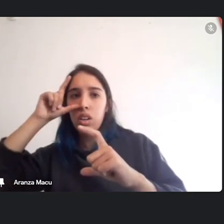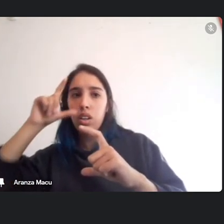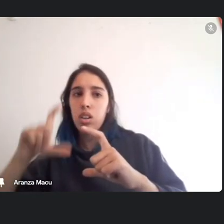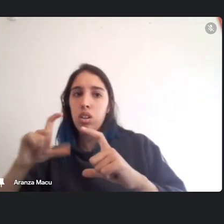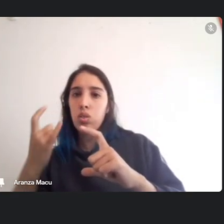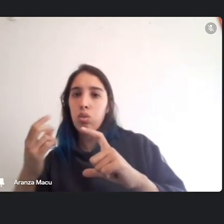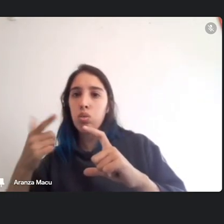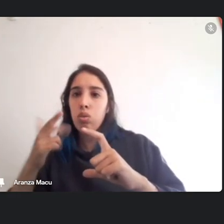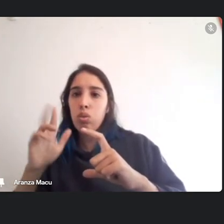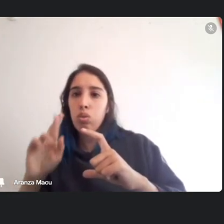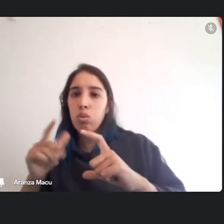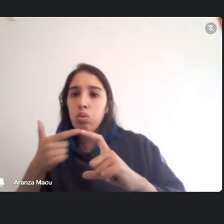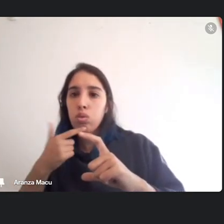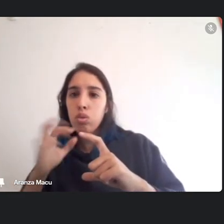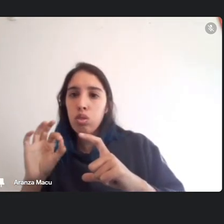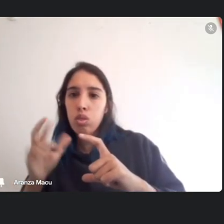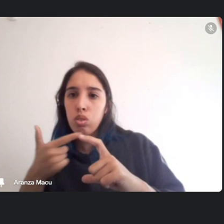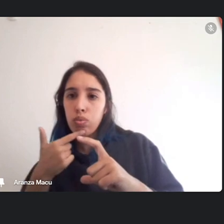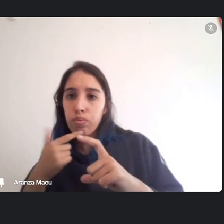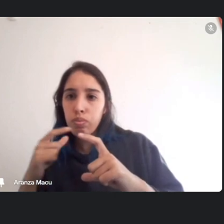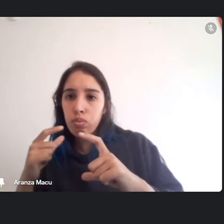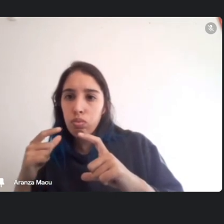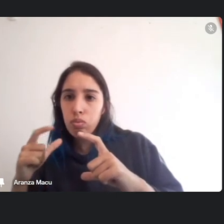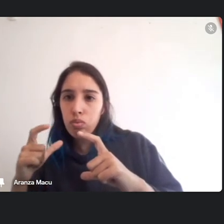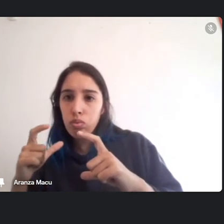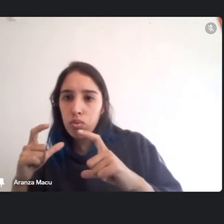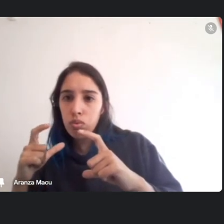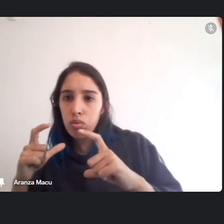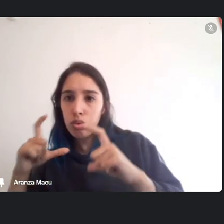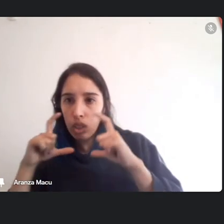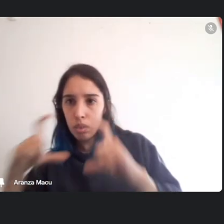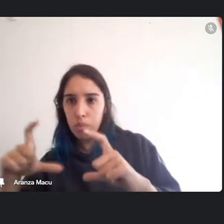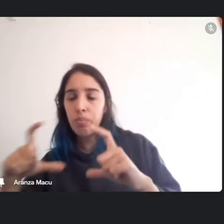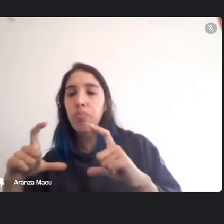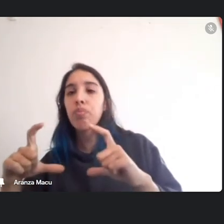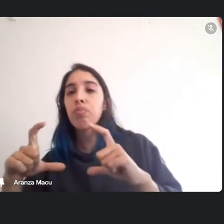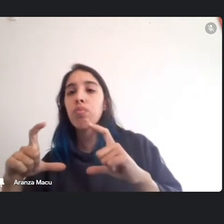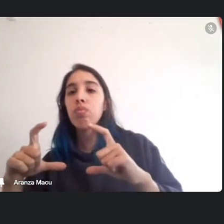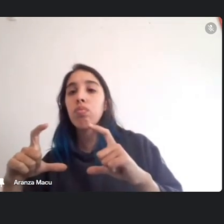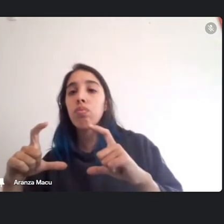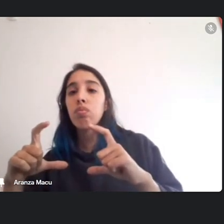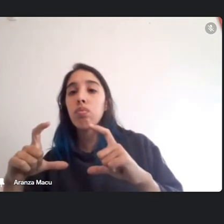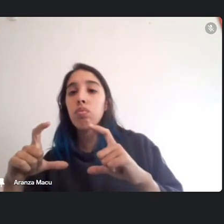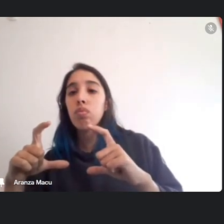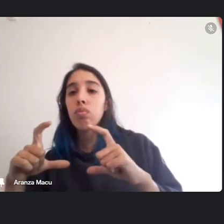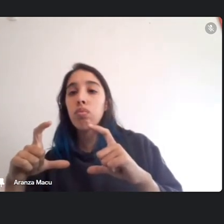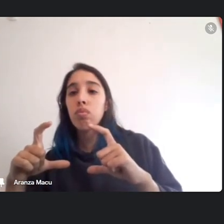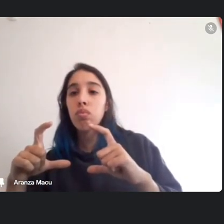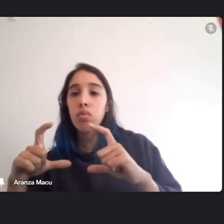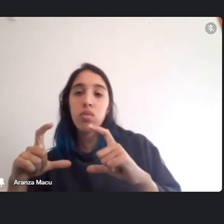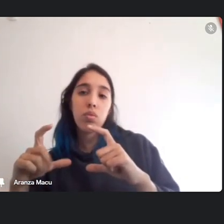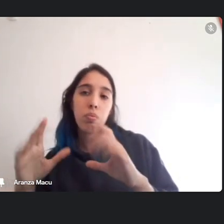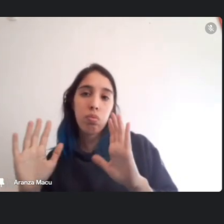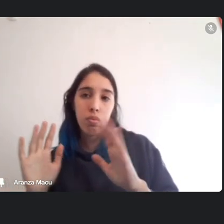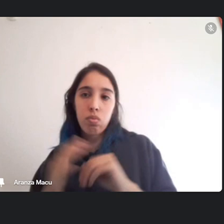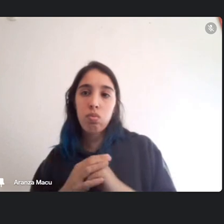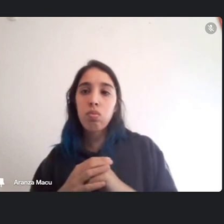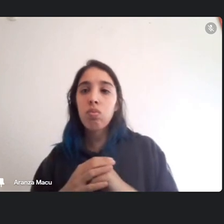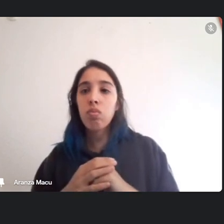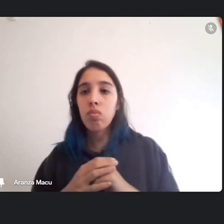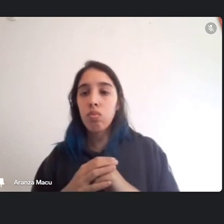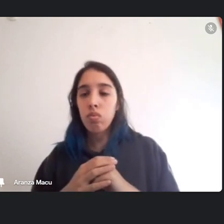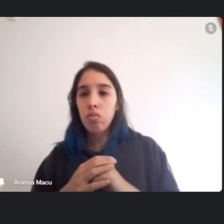y tomo el acceso, lo tomo como sustantivo, pero sí va separada de recursos online.